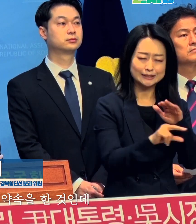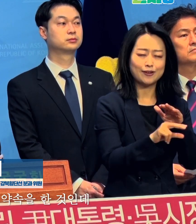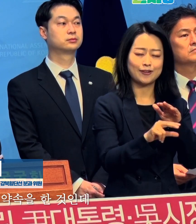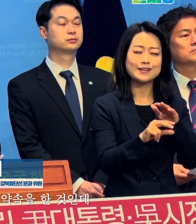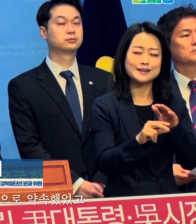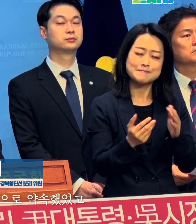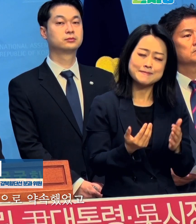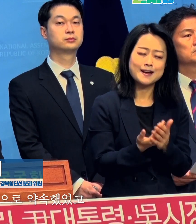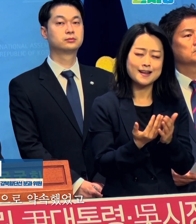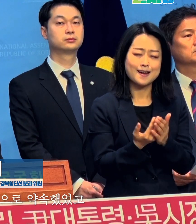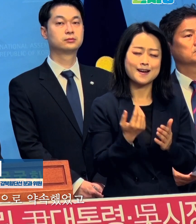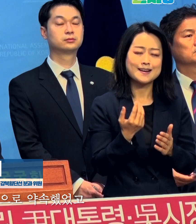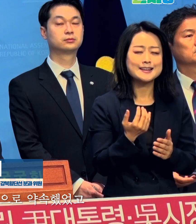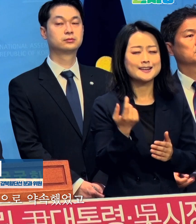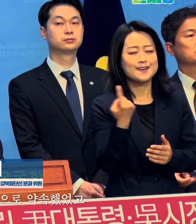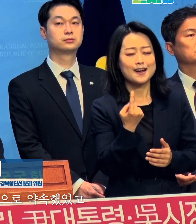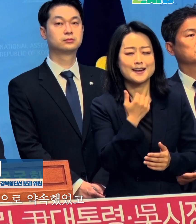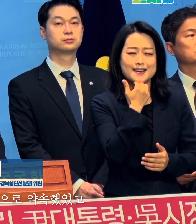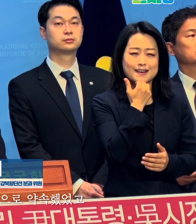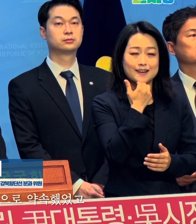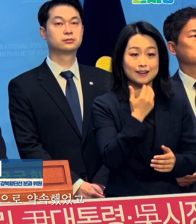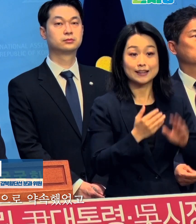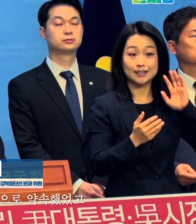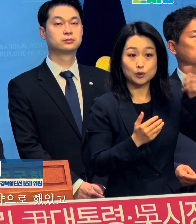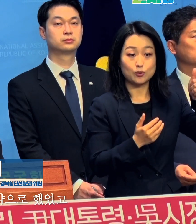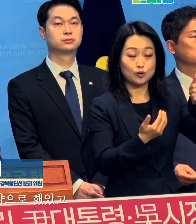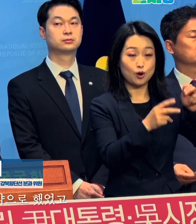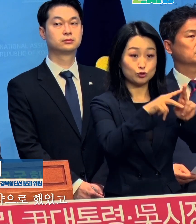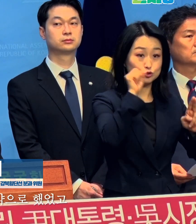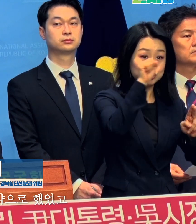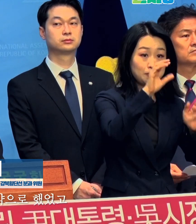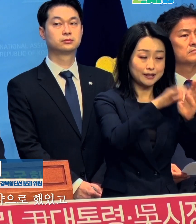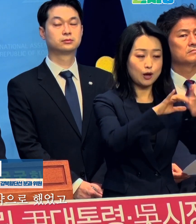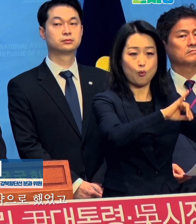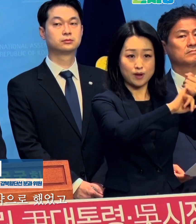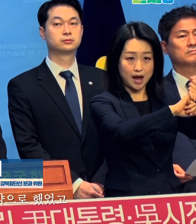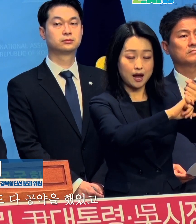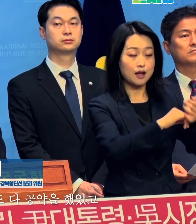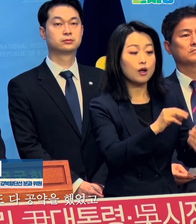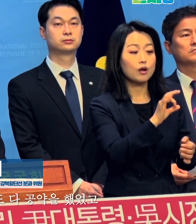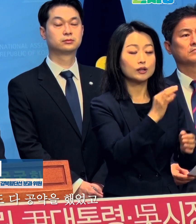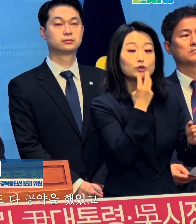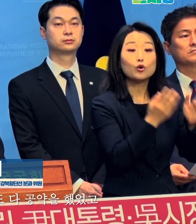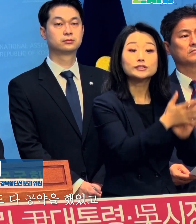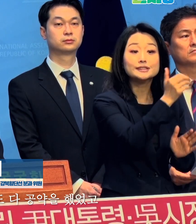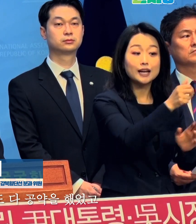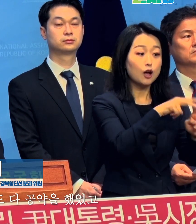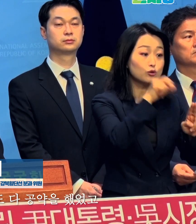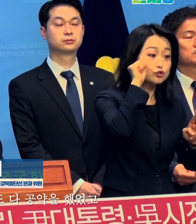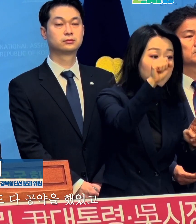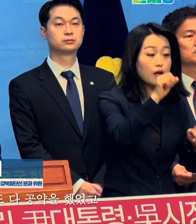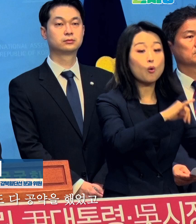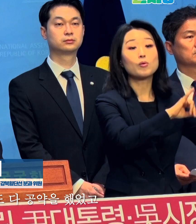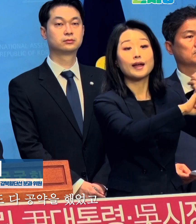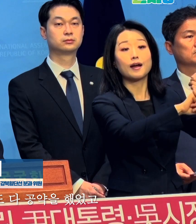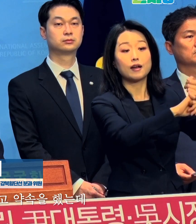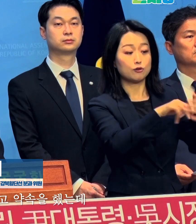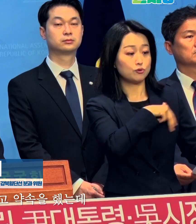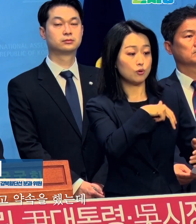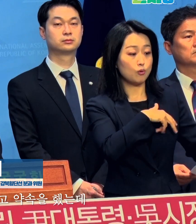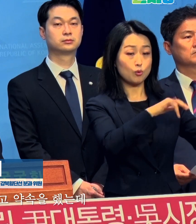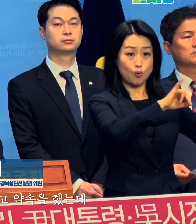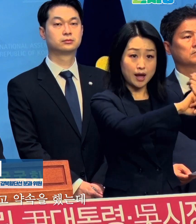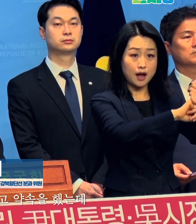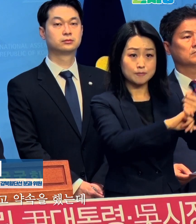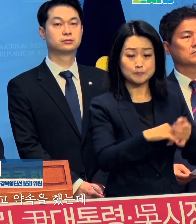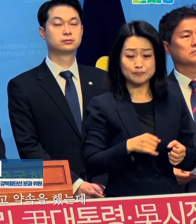약속을 한 것인데, 대통령이 되기 전에 공약으로 약속했었고, 시장이 되기 전에 공약을 했었고, 국회의원 후보라는 사람들도 다 공약을 했었고,